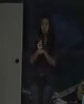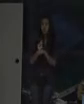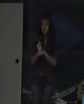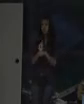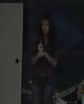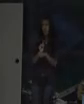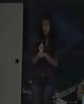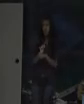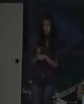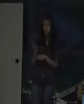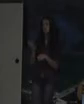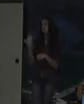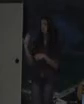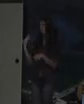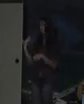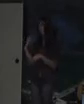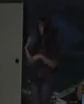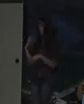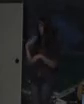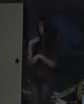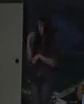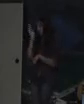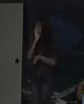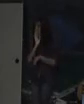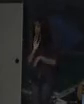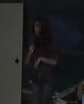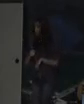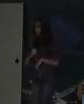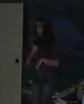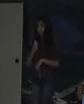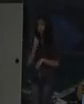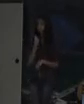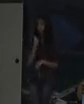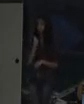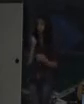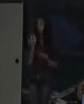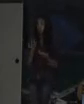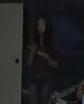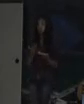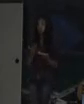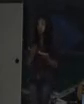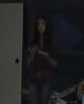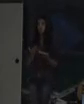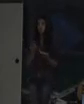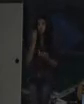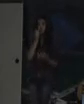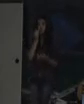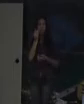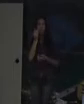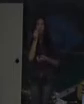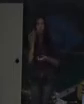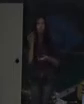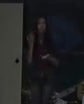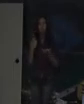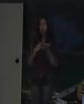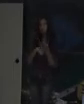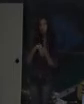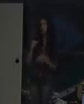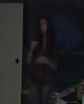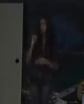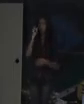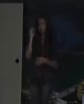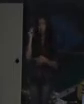ver uma instituição tão poderosa como o Banco do Brasil passar por datas e por momentos como esse